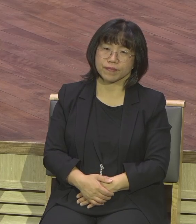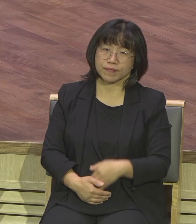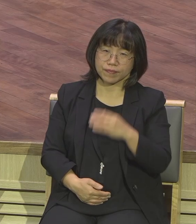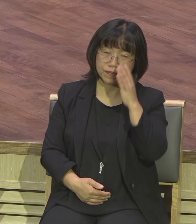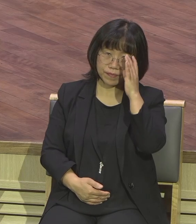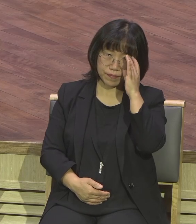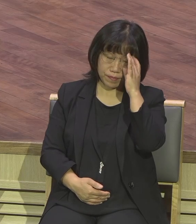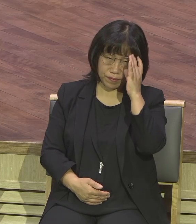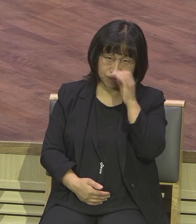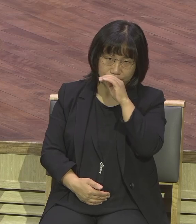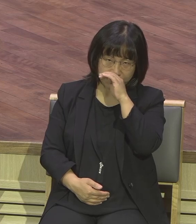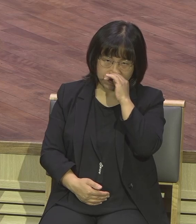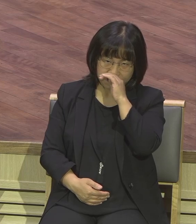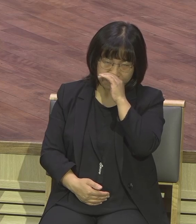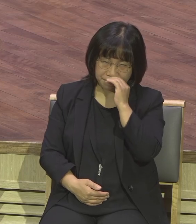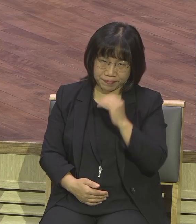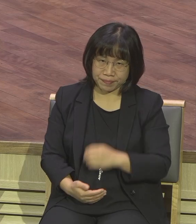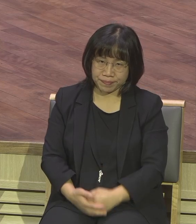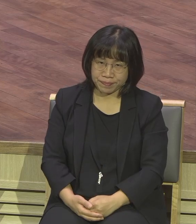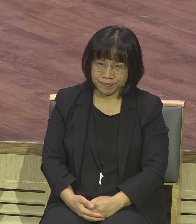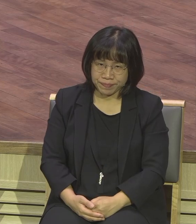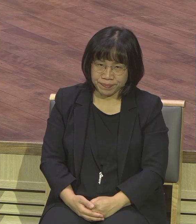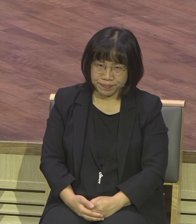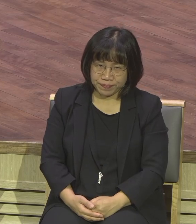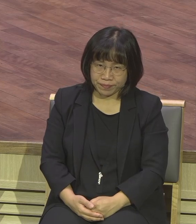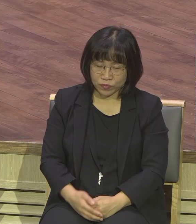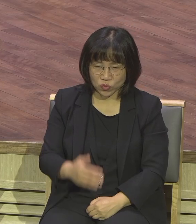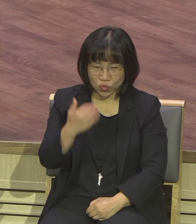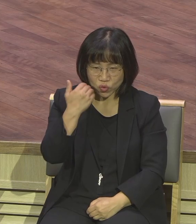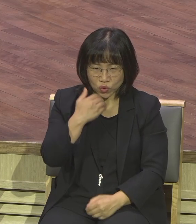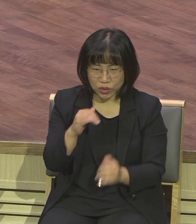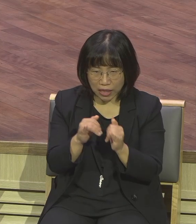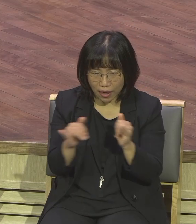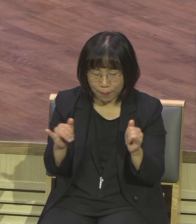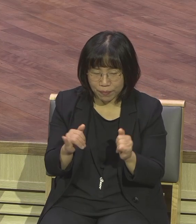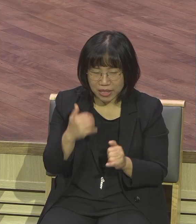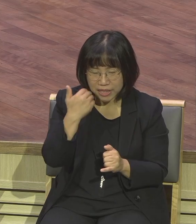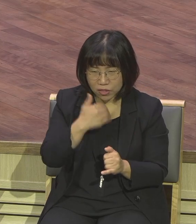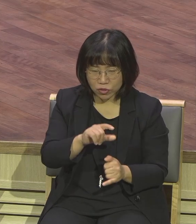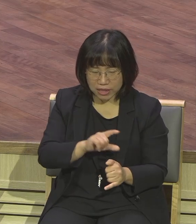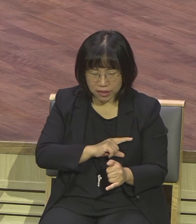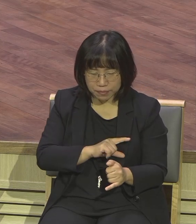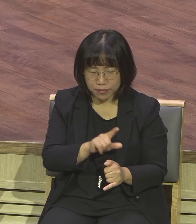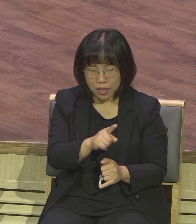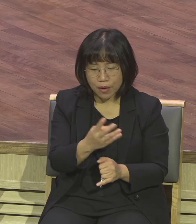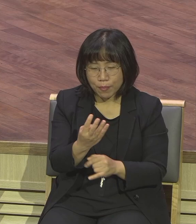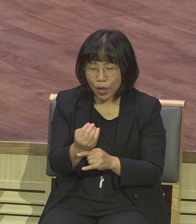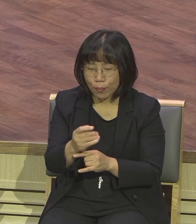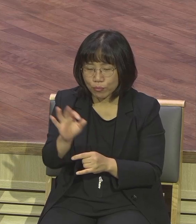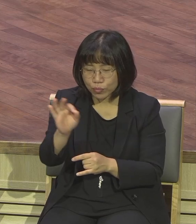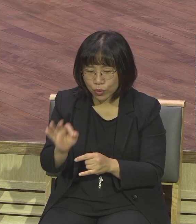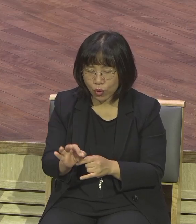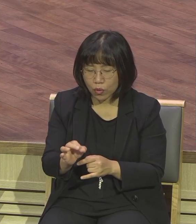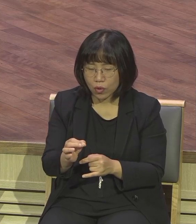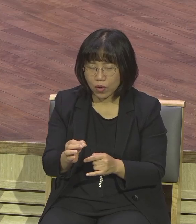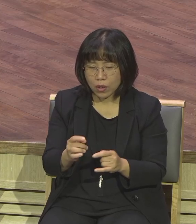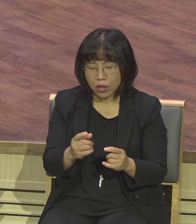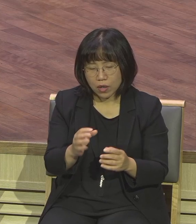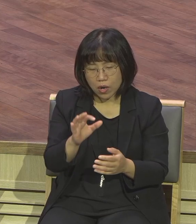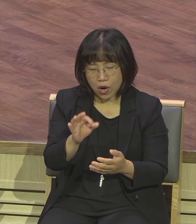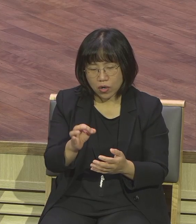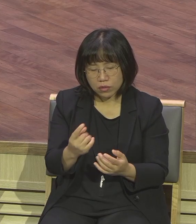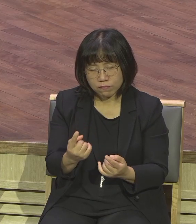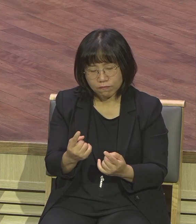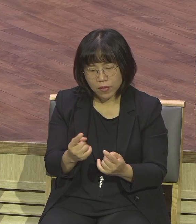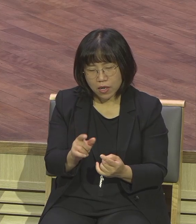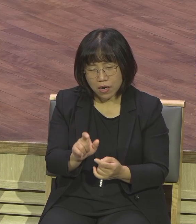통계자로 대비 몇 프로 누구 쫙 다 하나님 앞에 그렇게 해야지